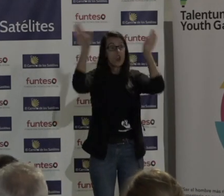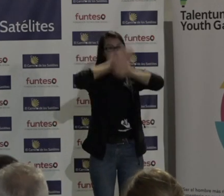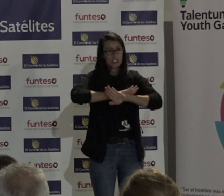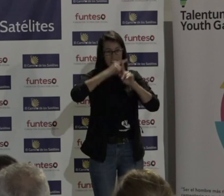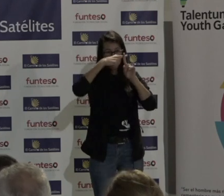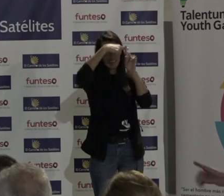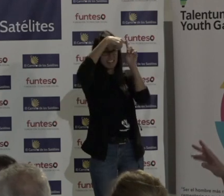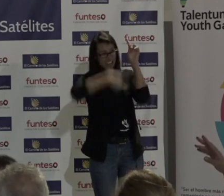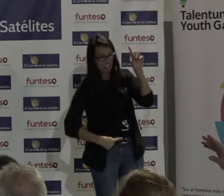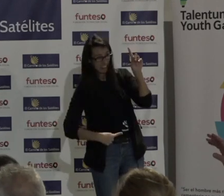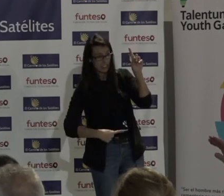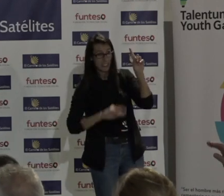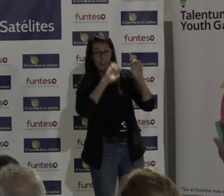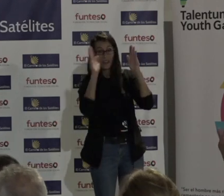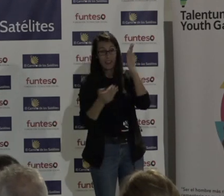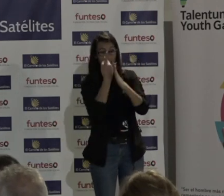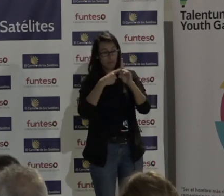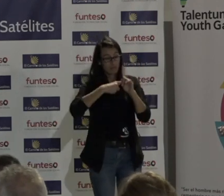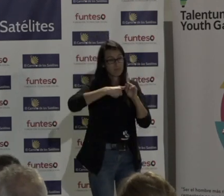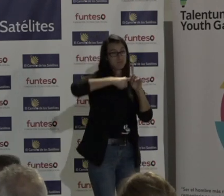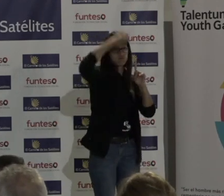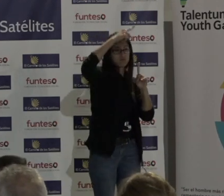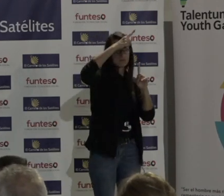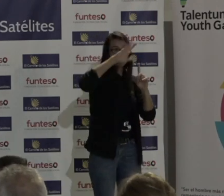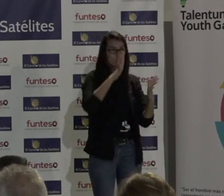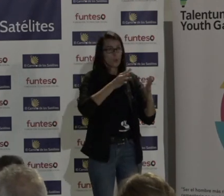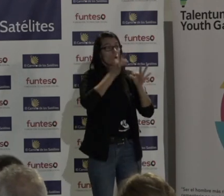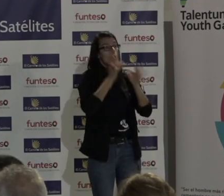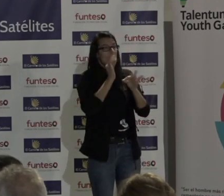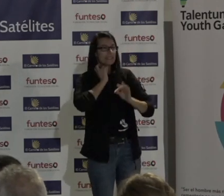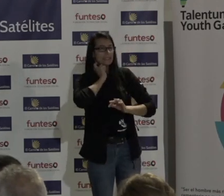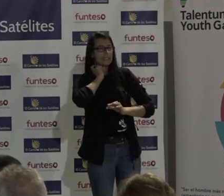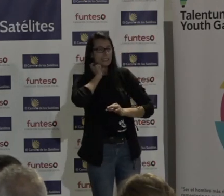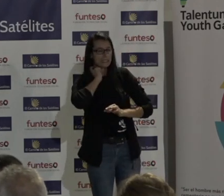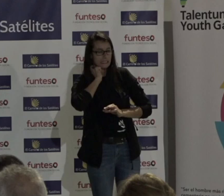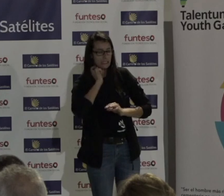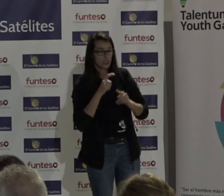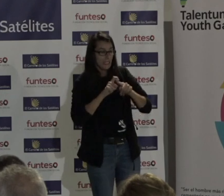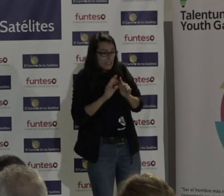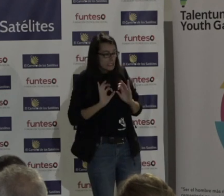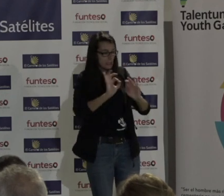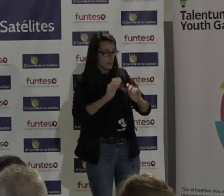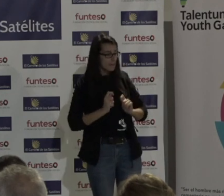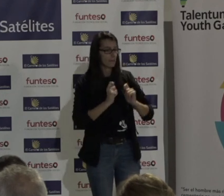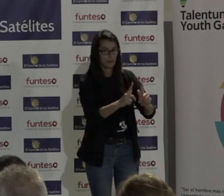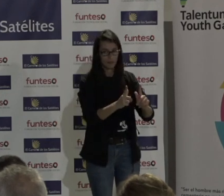baja y en el día es muy alta. Y eso genera un estrés a la uva que le da unas características